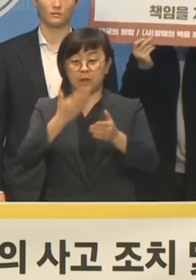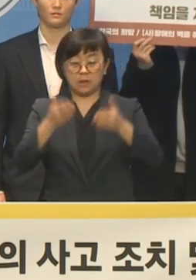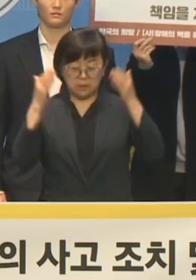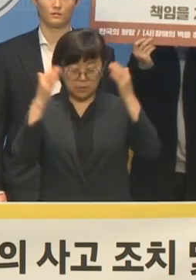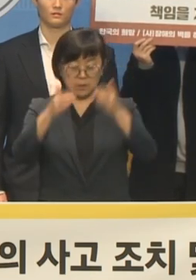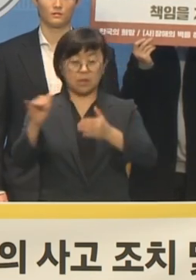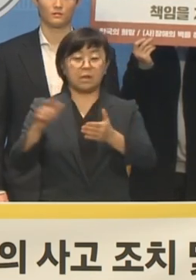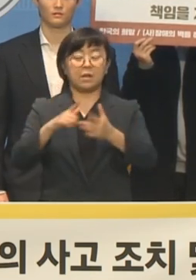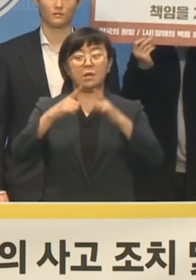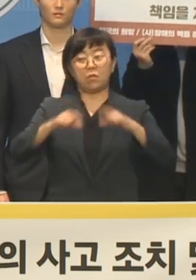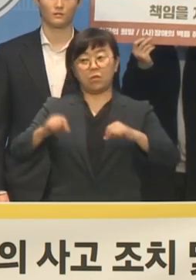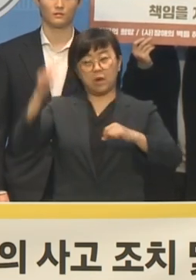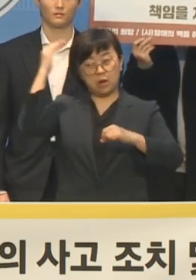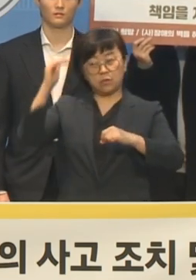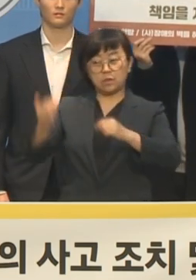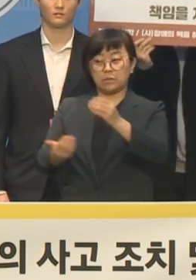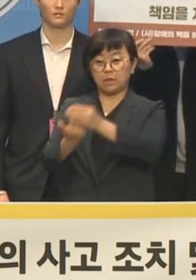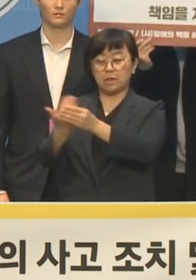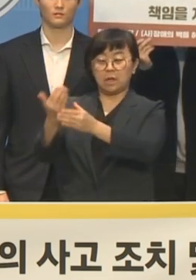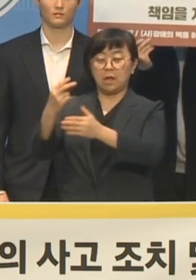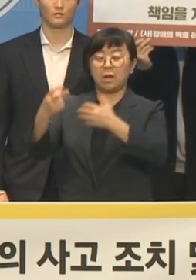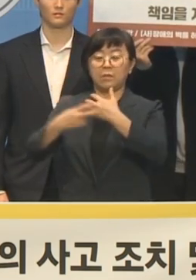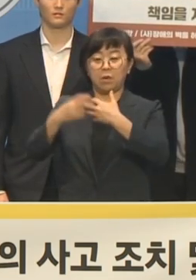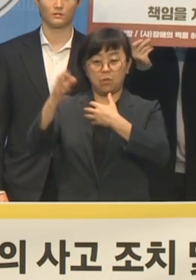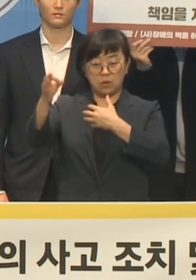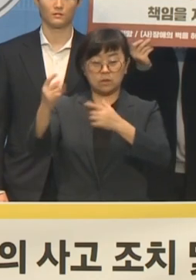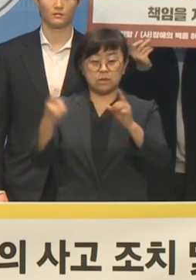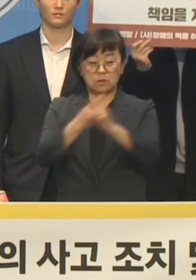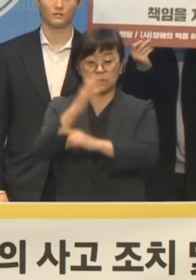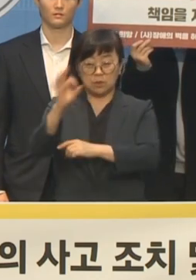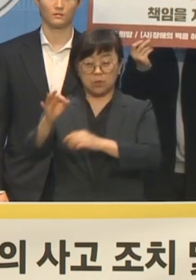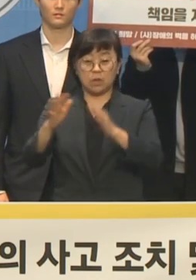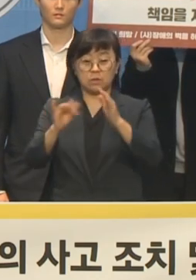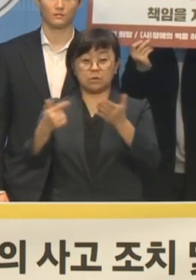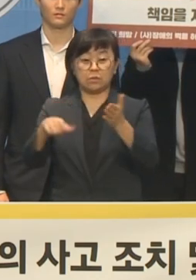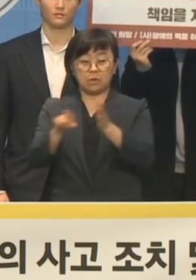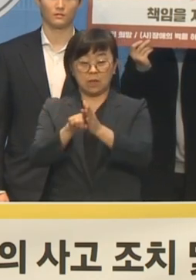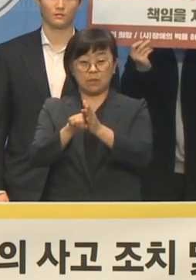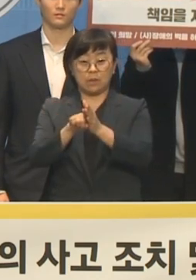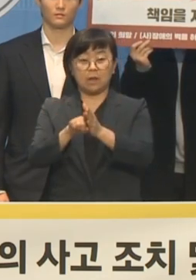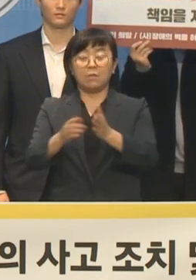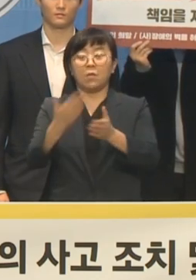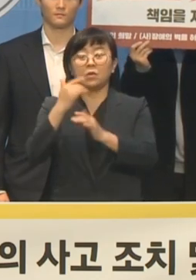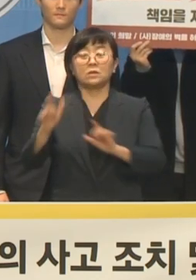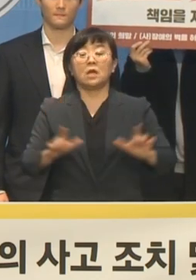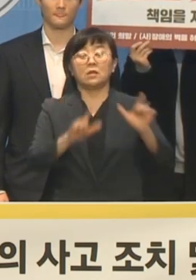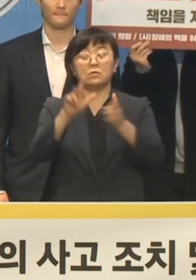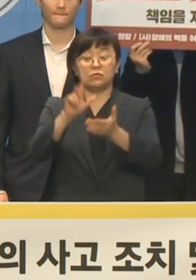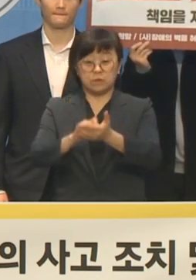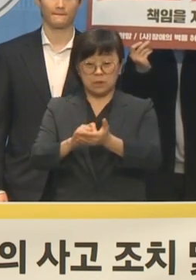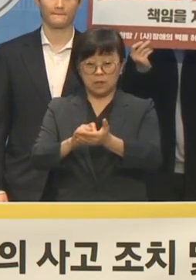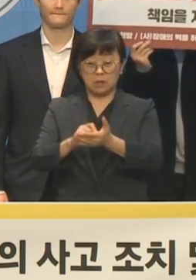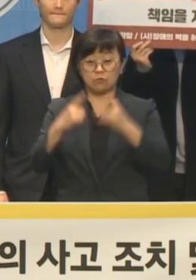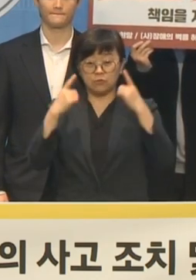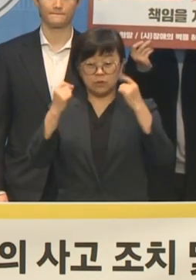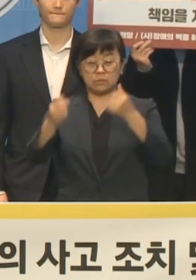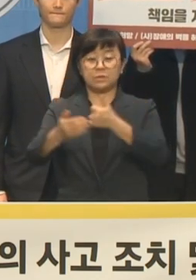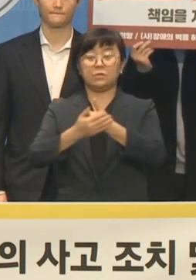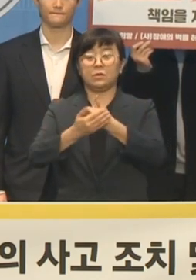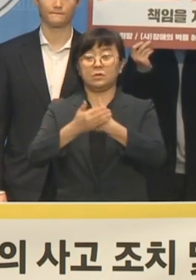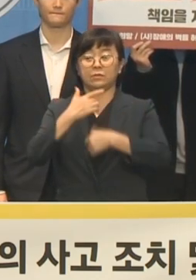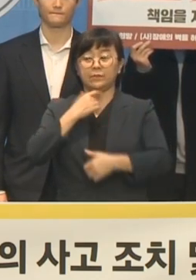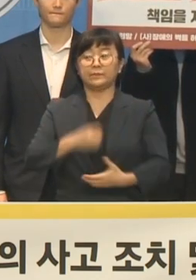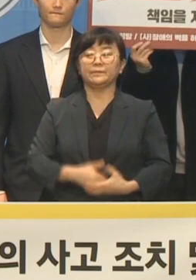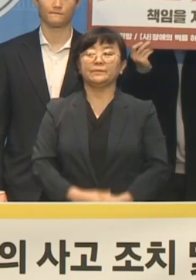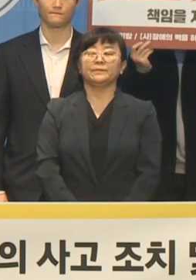일본과 한국에서 발생한 병원 치료비와 우리 가족을 위한 최소한의 생계 유지비 지원을 해주시길